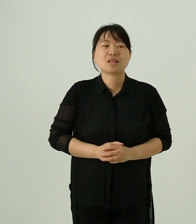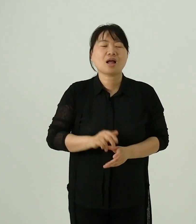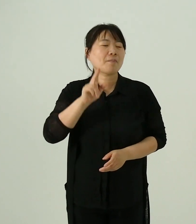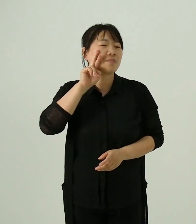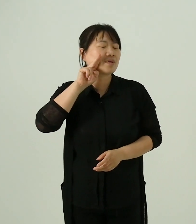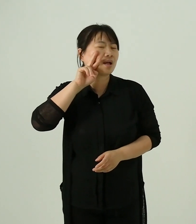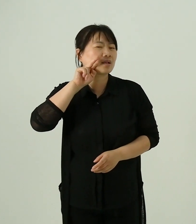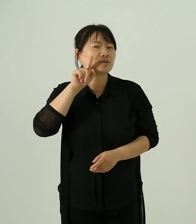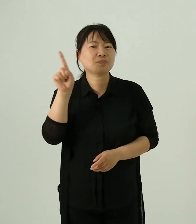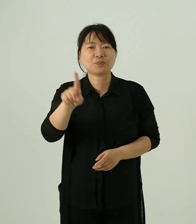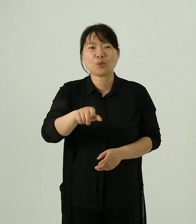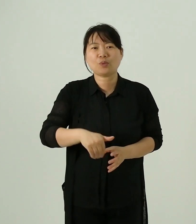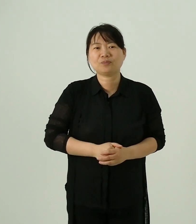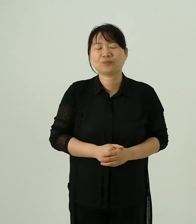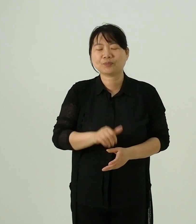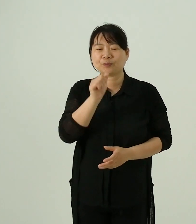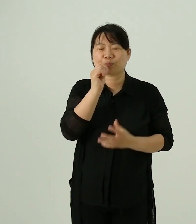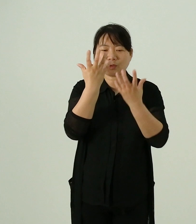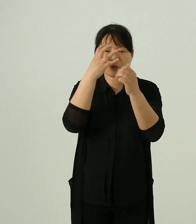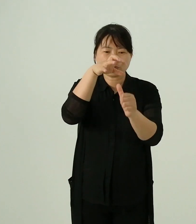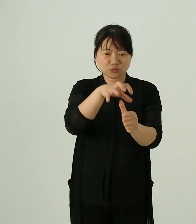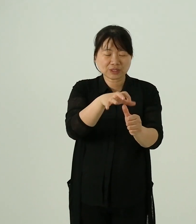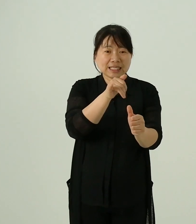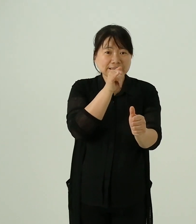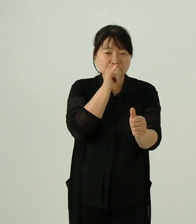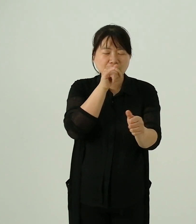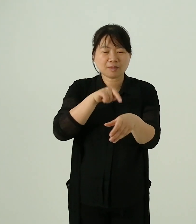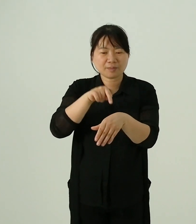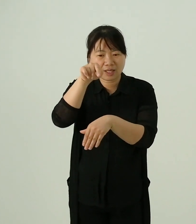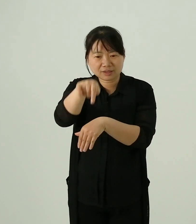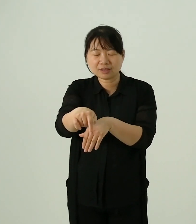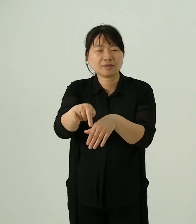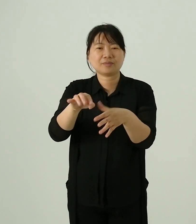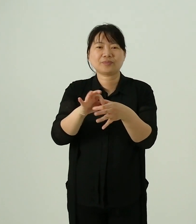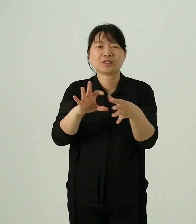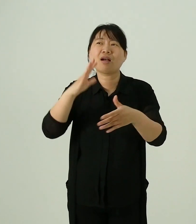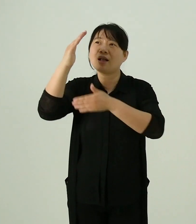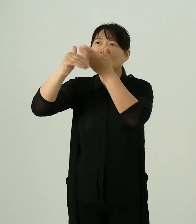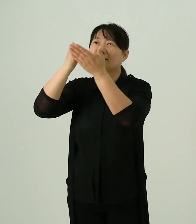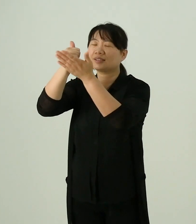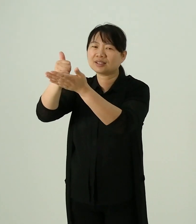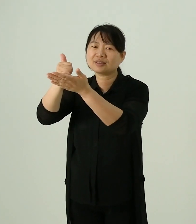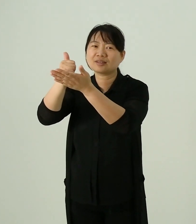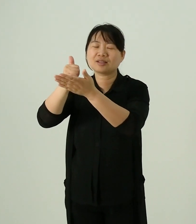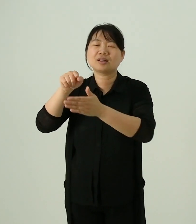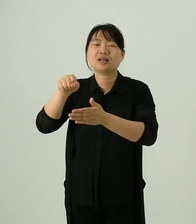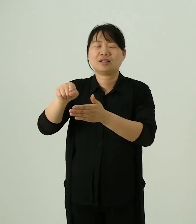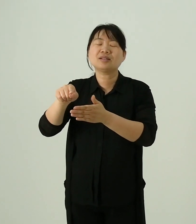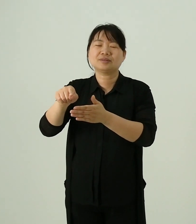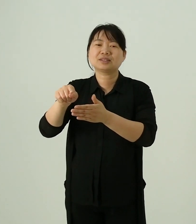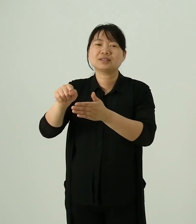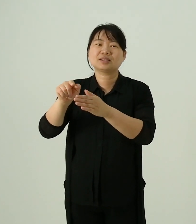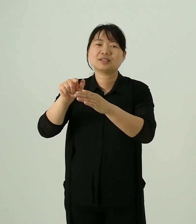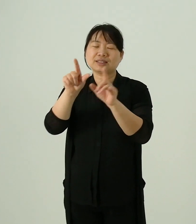바울은 옥중에 있든 바깥에 내놔지든 하나님이 그의